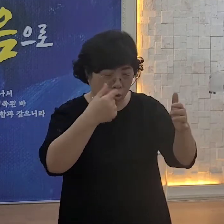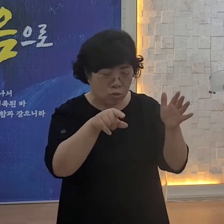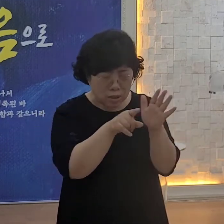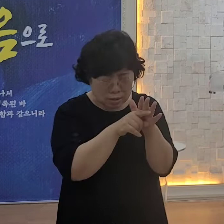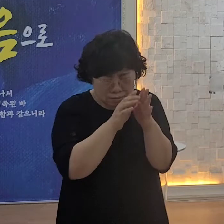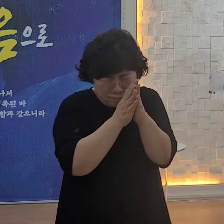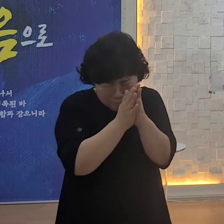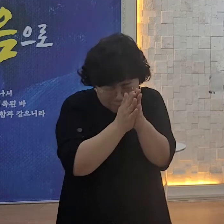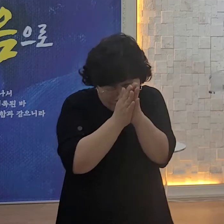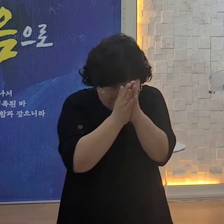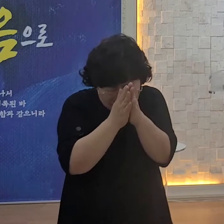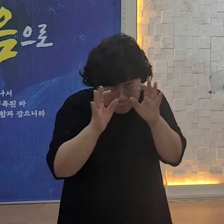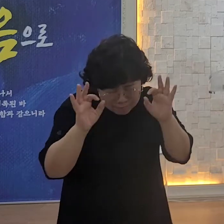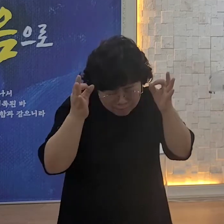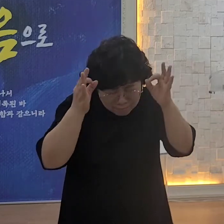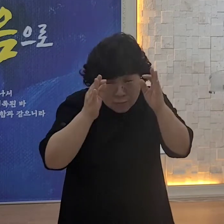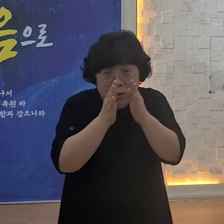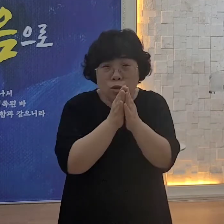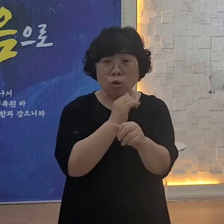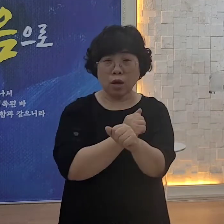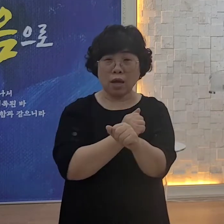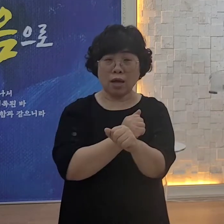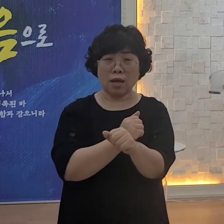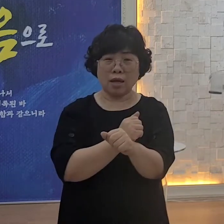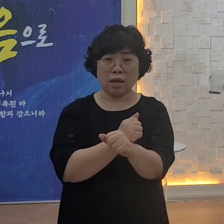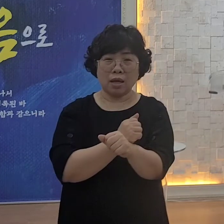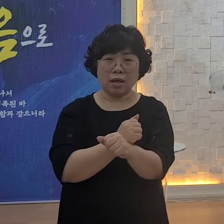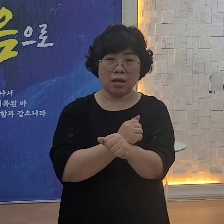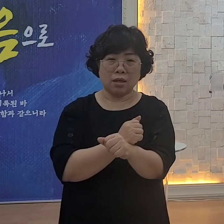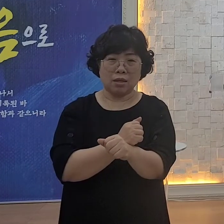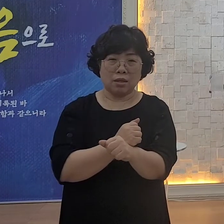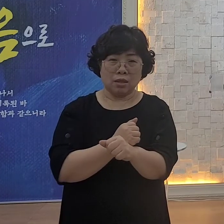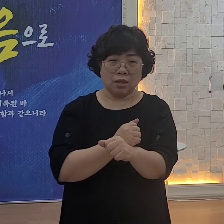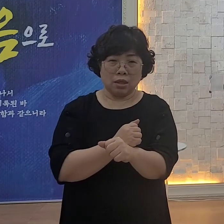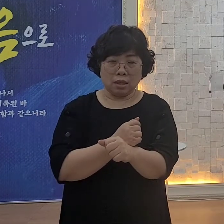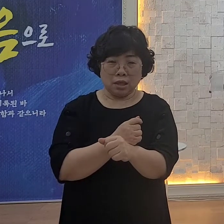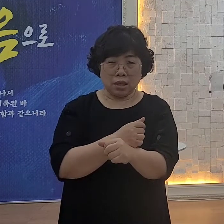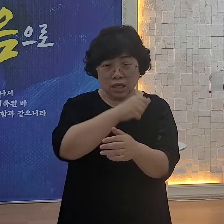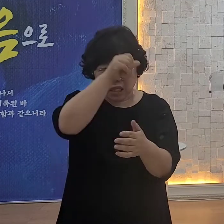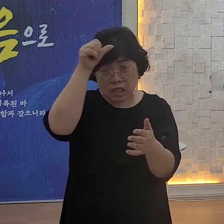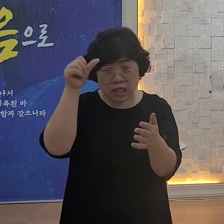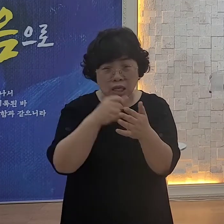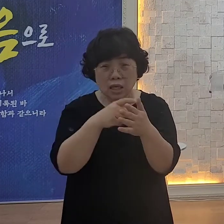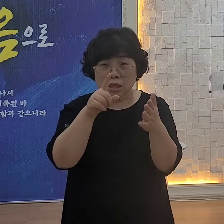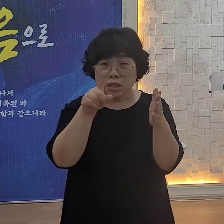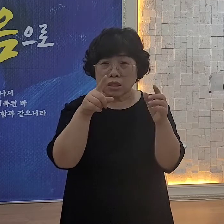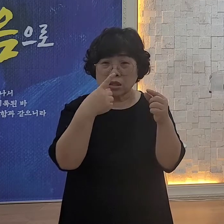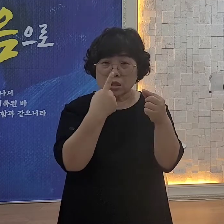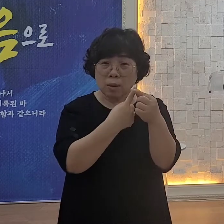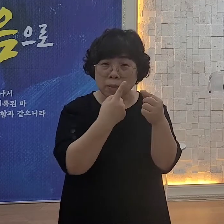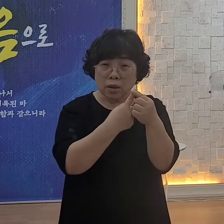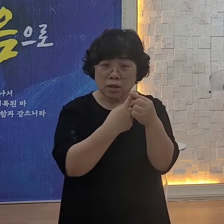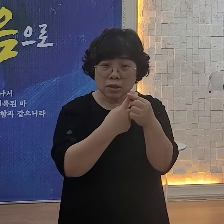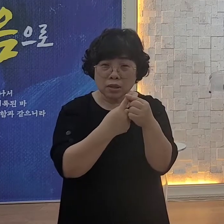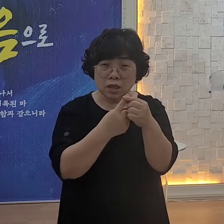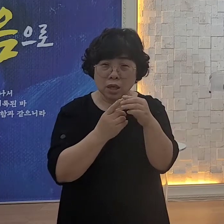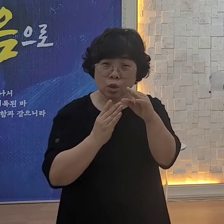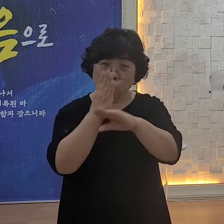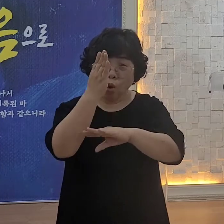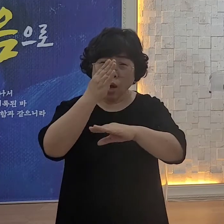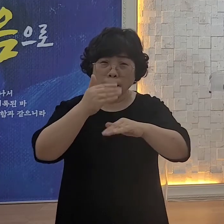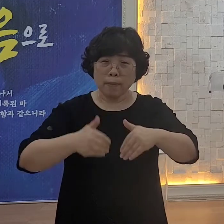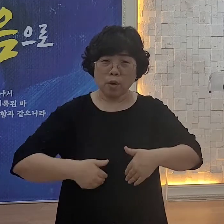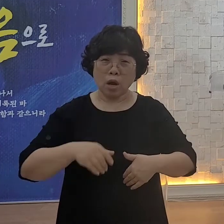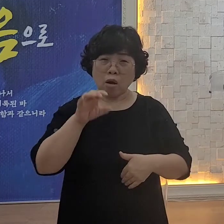위해서 간절히 기도하게 됩니다. 그 어느 때보다 인생의 첫 번째 관문이 고3이에요. 뭐 고등학교 들어갈 때까지만